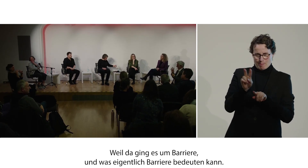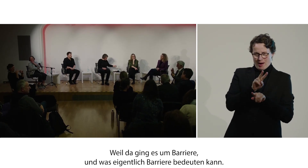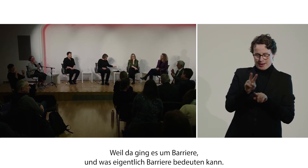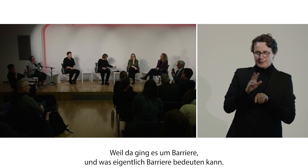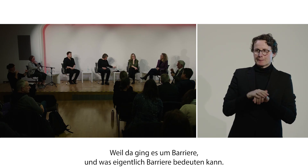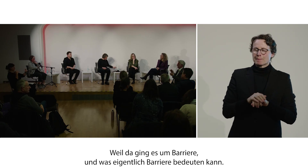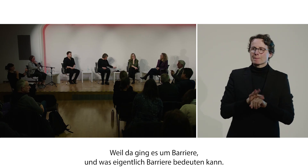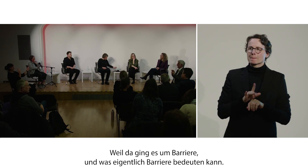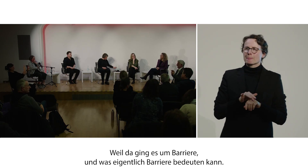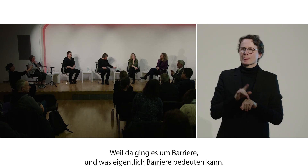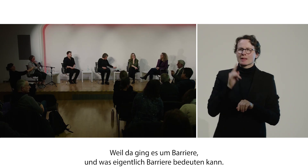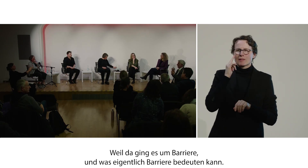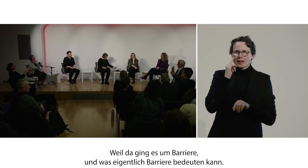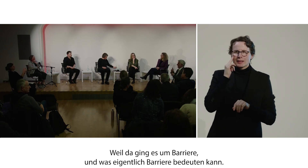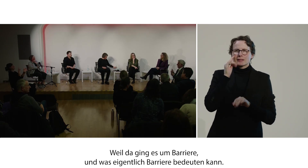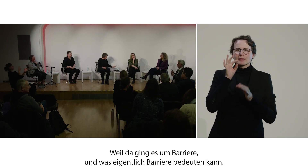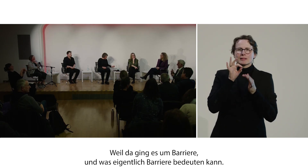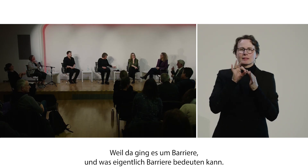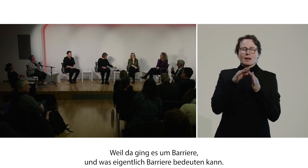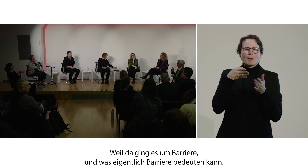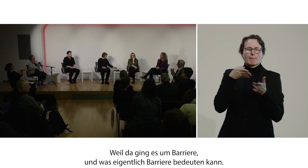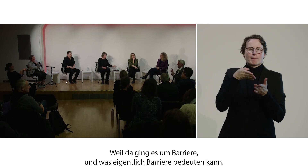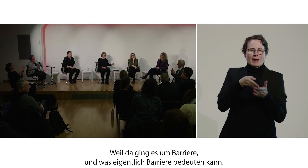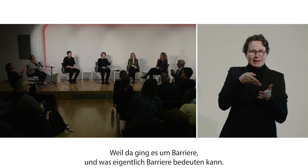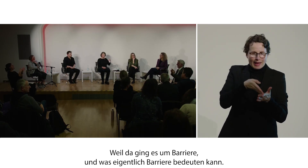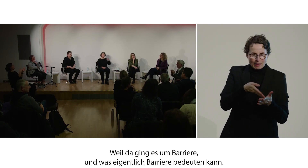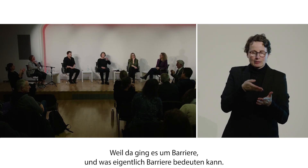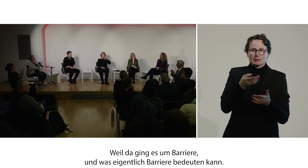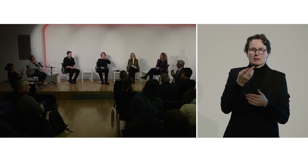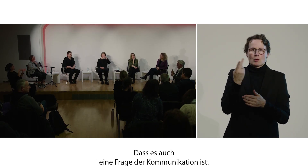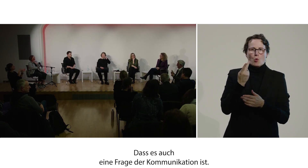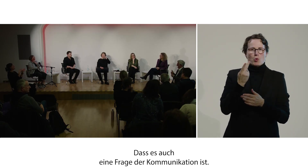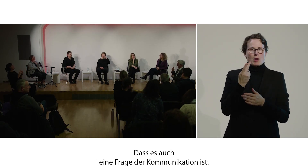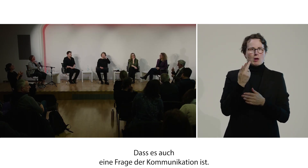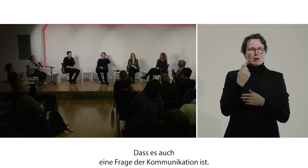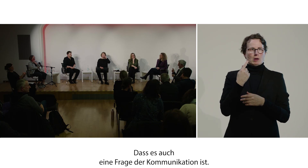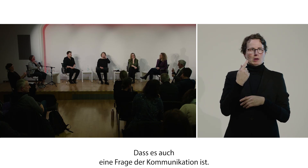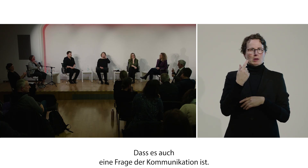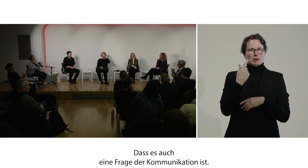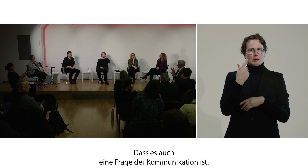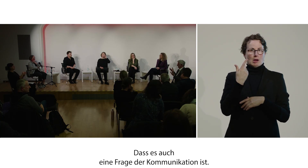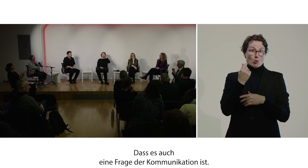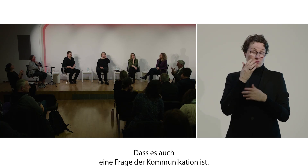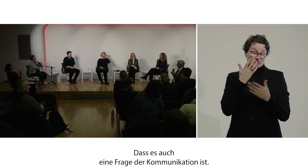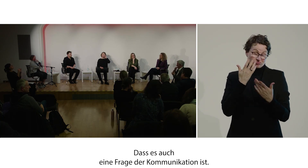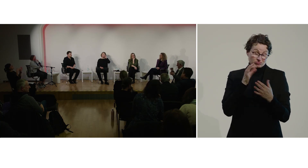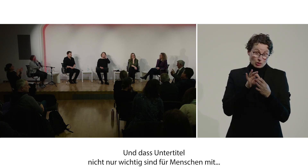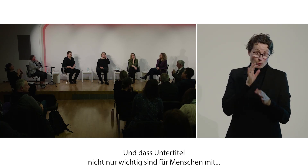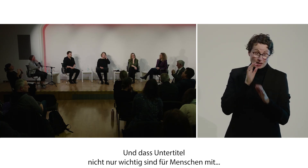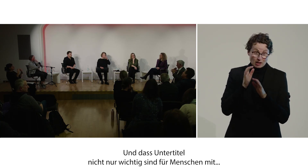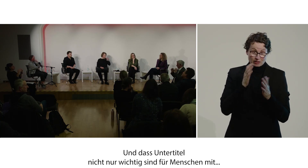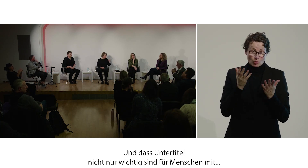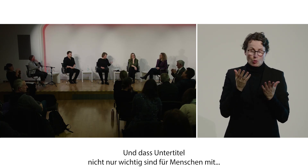ging es um Barriere und was eigentlich Barriere bedeuten kann und dass es auch eine Frage der Kommunikation ist.